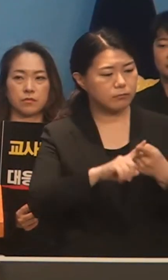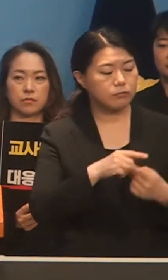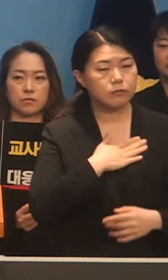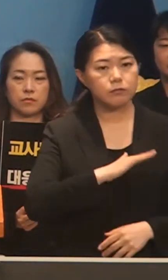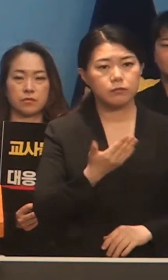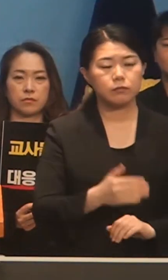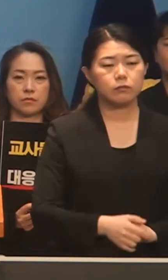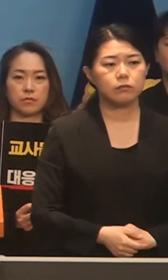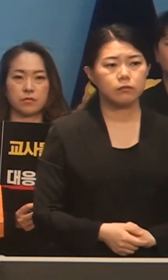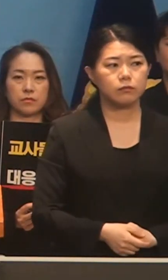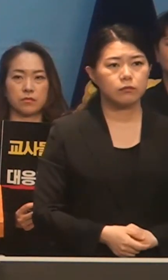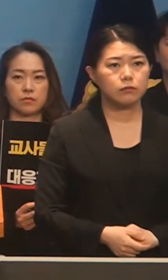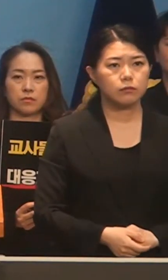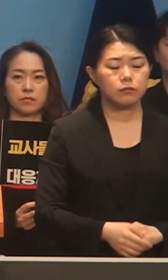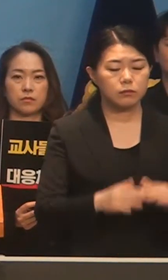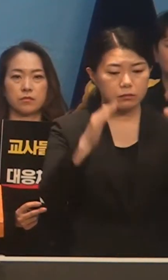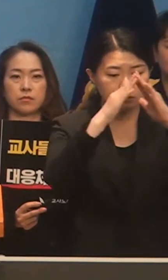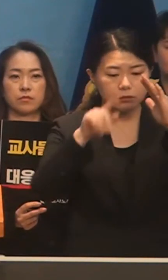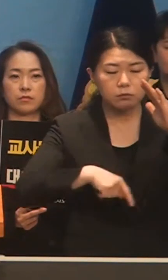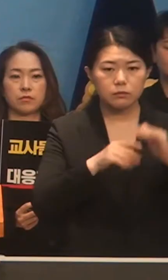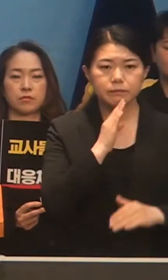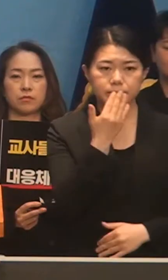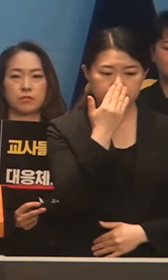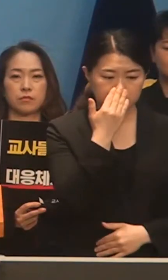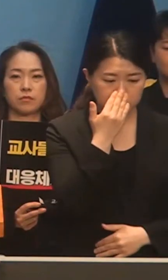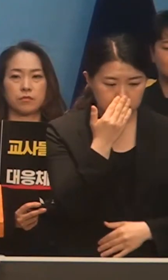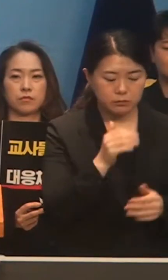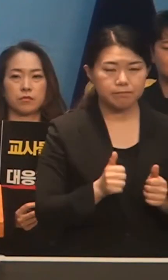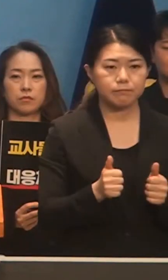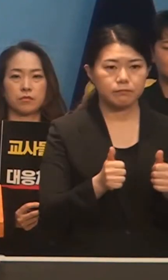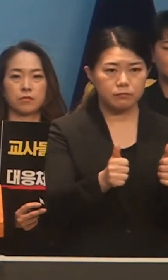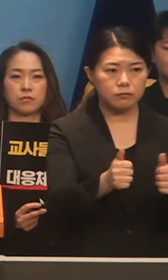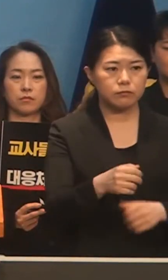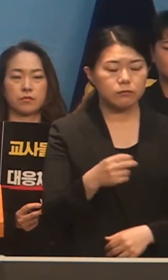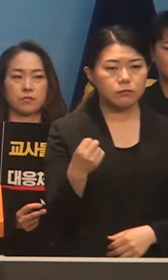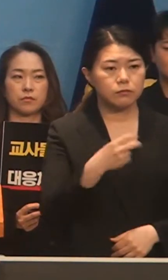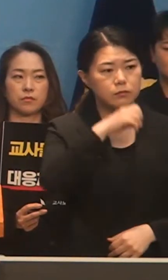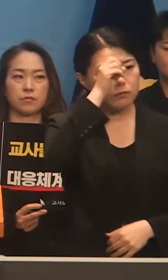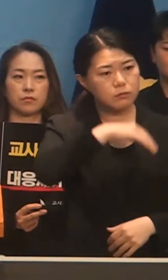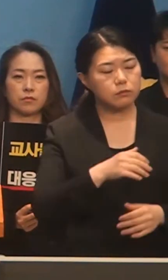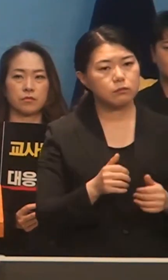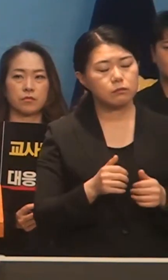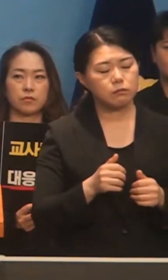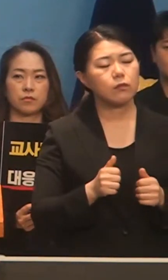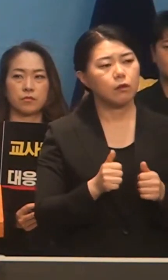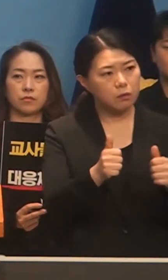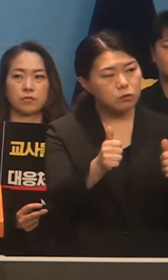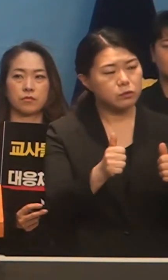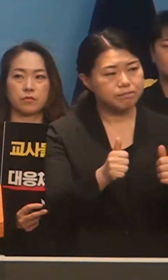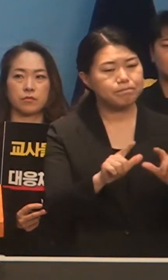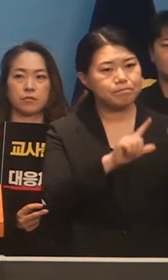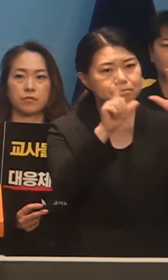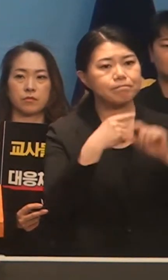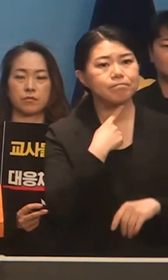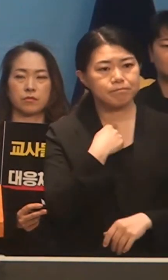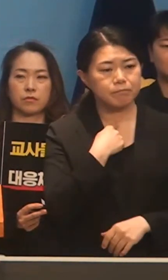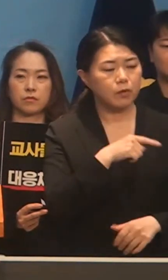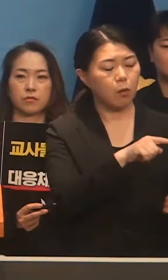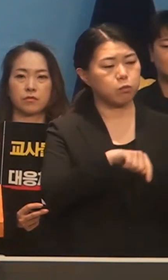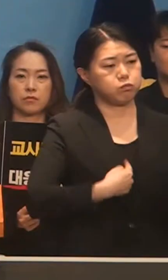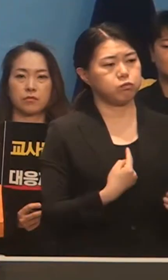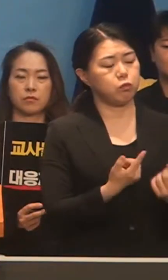알게 되었어요. 집에서는 정말 착하고 성실하고 그저 열심히만 살았던, 자기를 위해